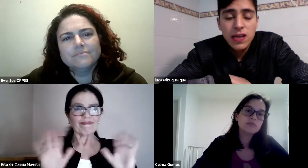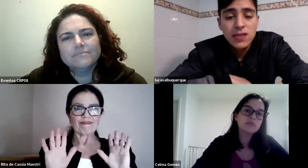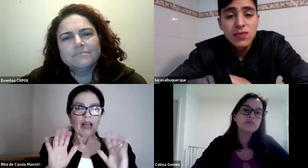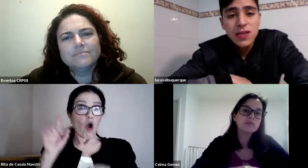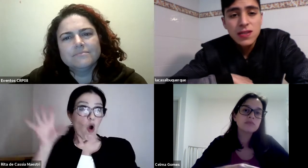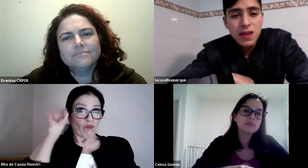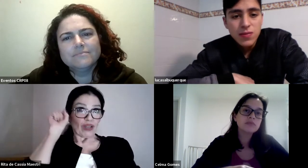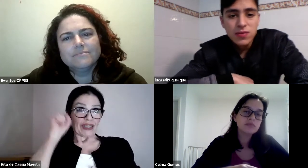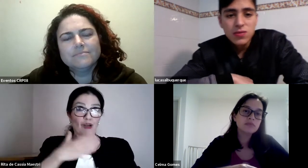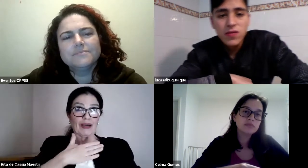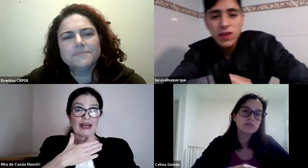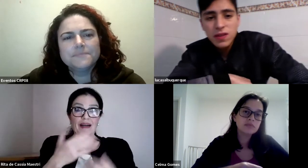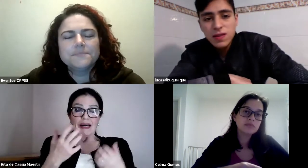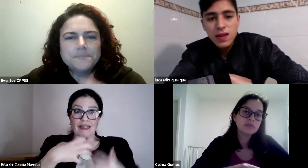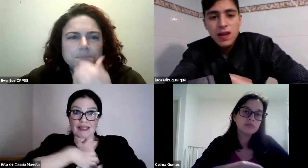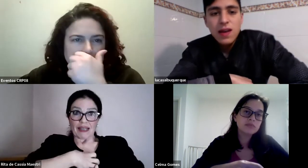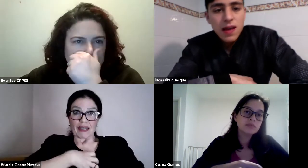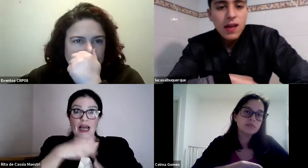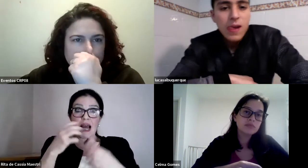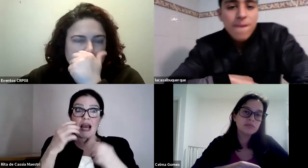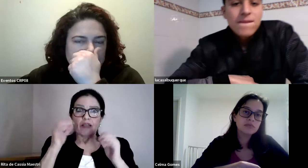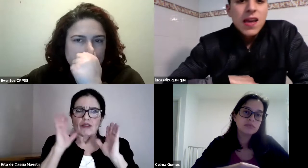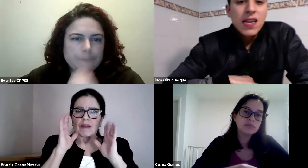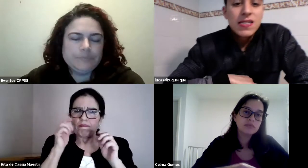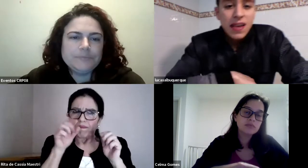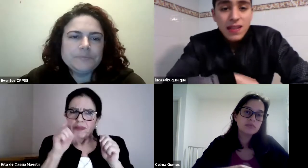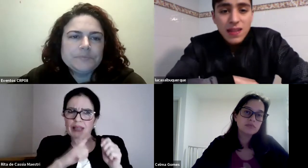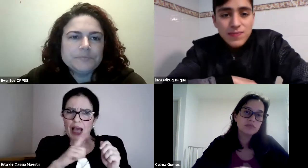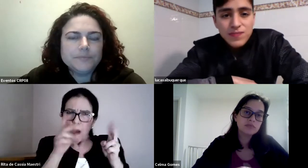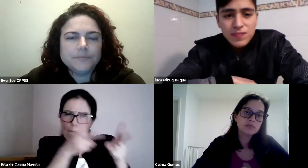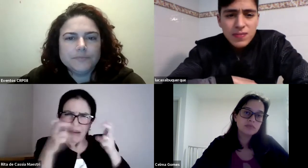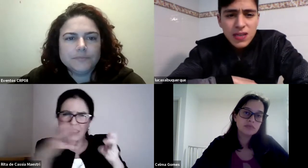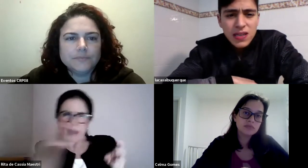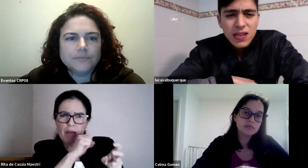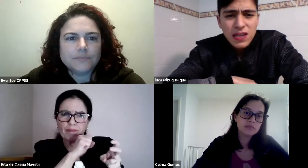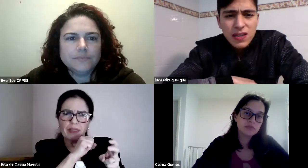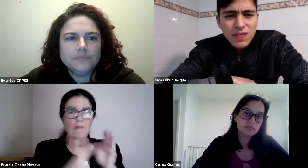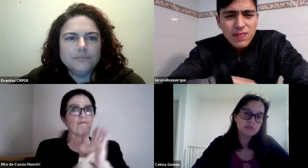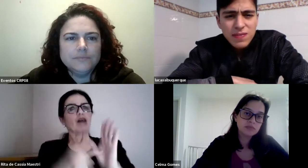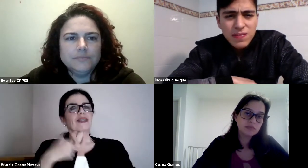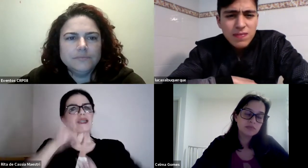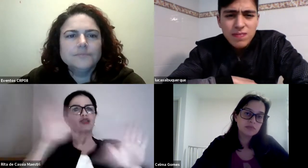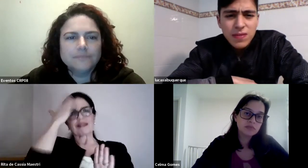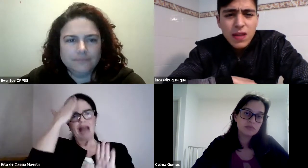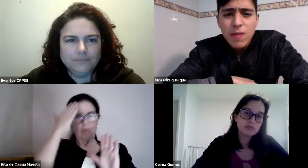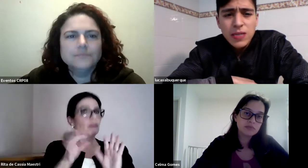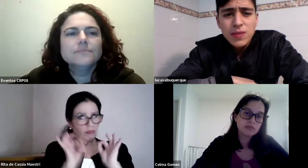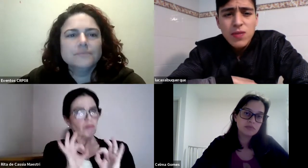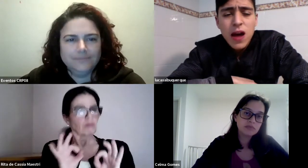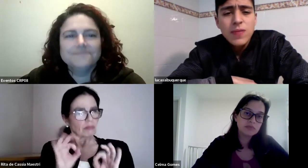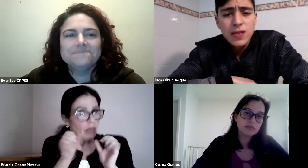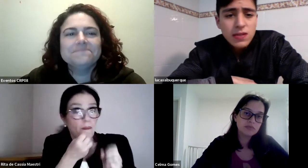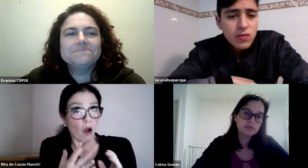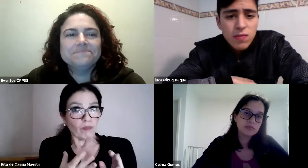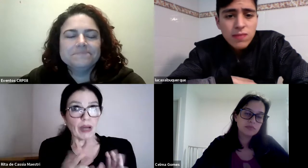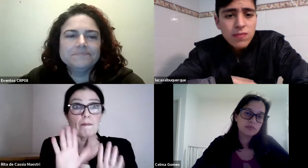a questão dos exemplos. Os ouvintes, eles sentem que tem uma percepção